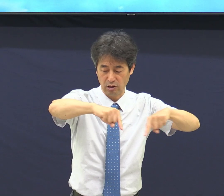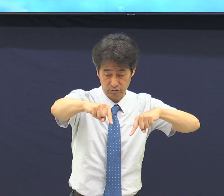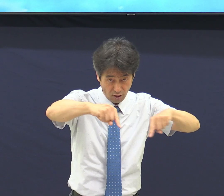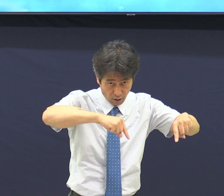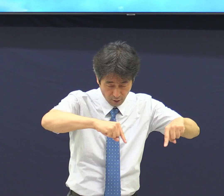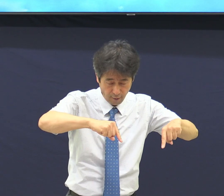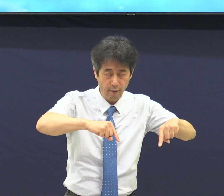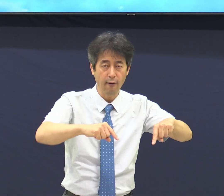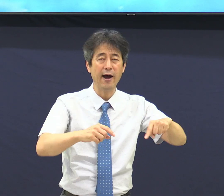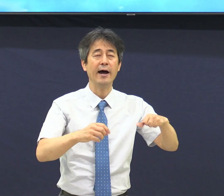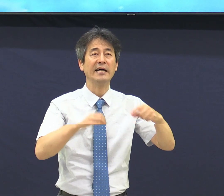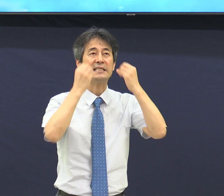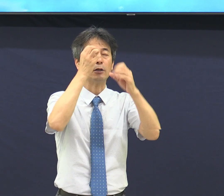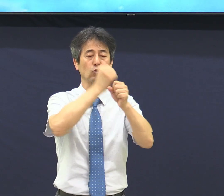다스려 주시고